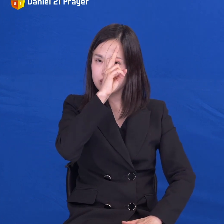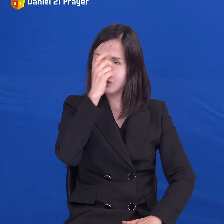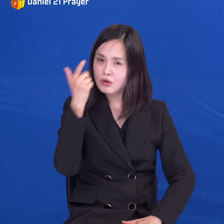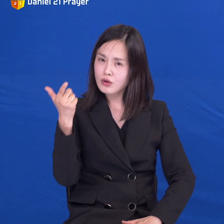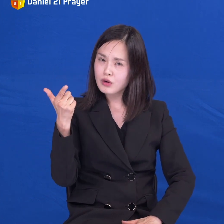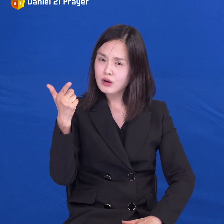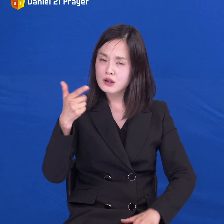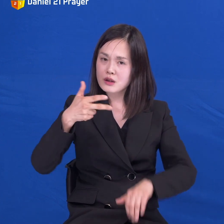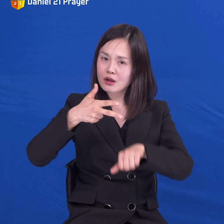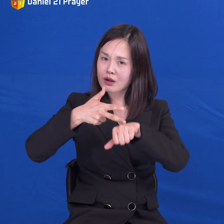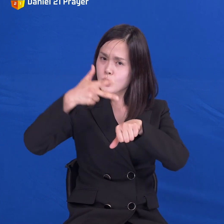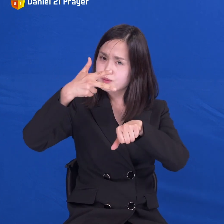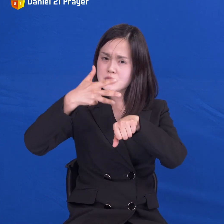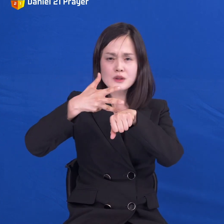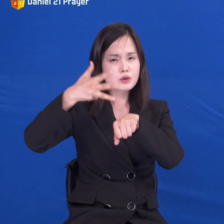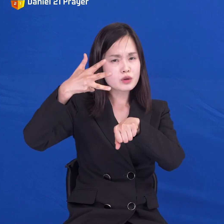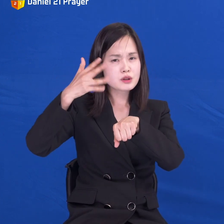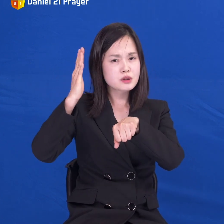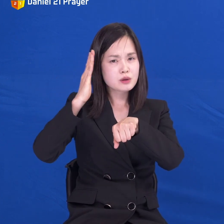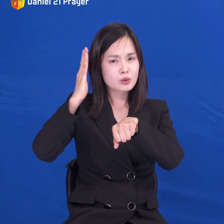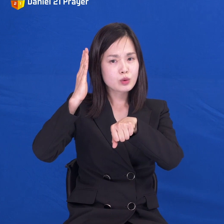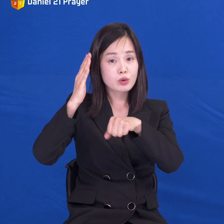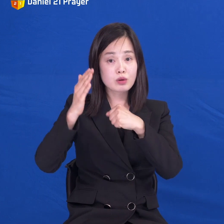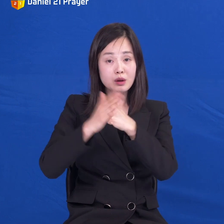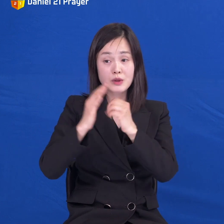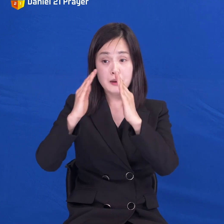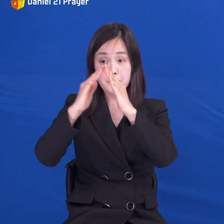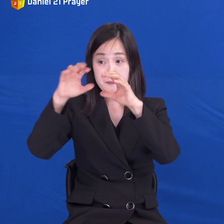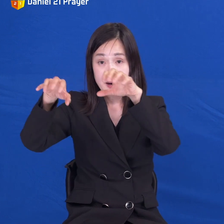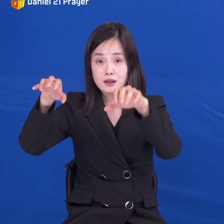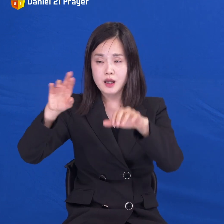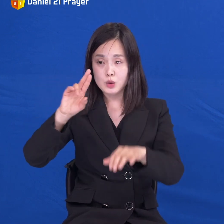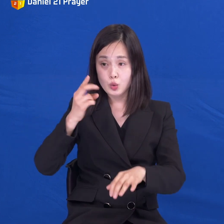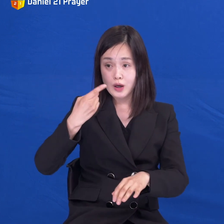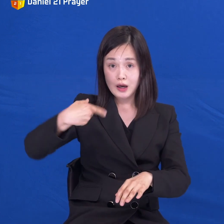됐어요. 원주민 마을 들어가야 되는데 길이